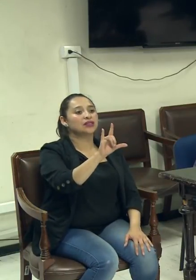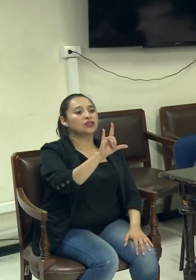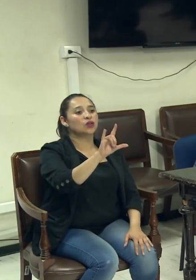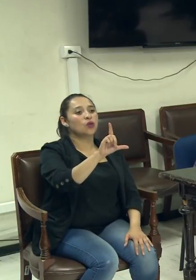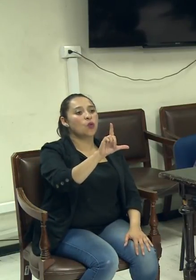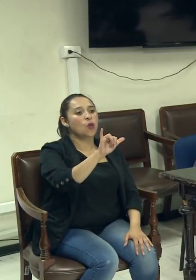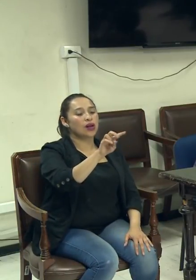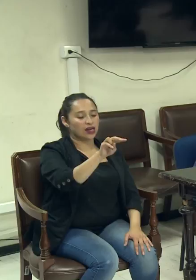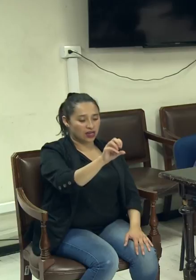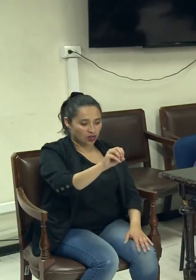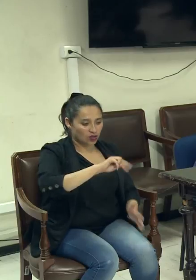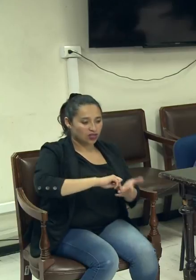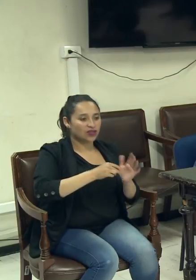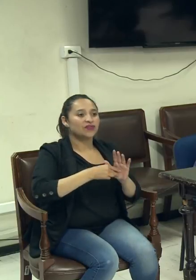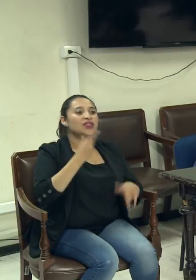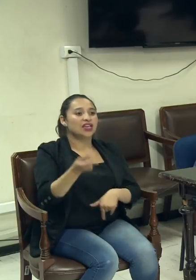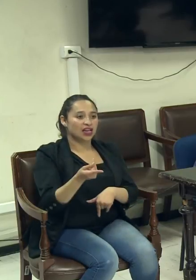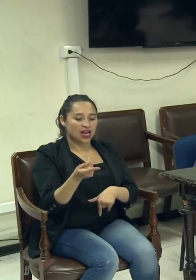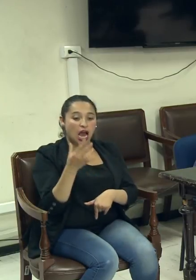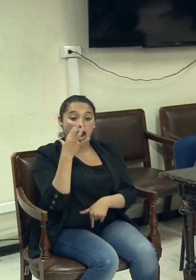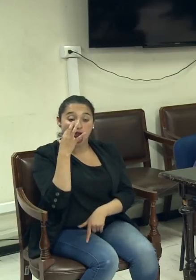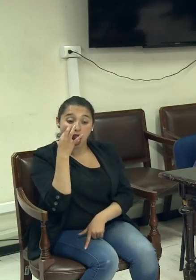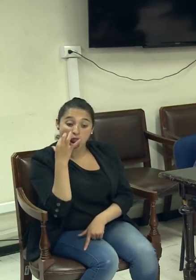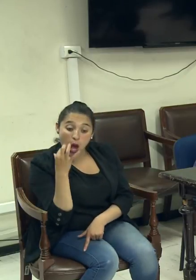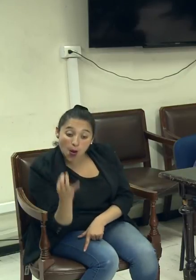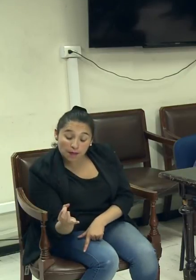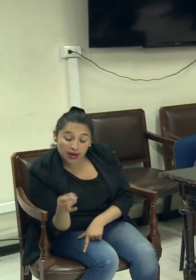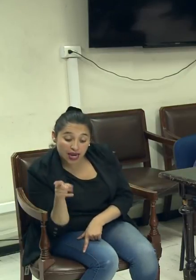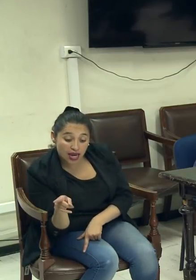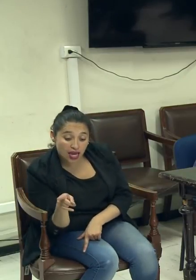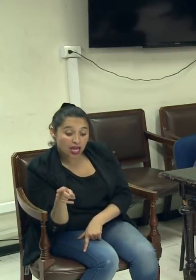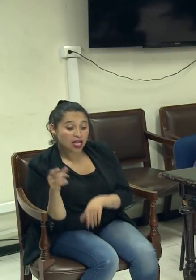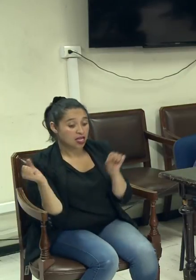que alguien haga por él el trabajo no pagado.